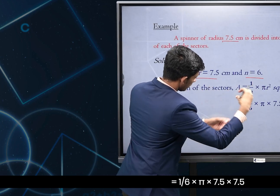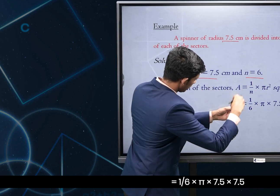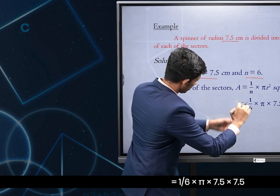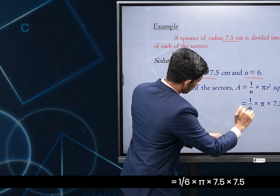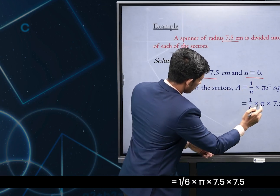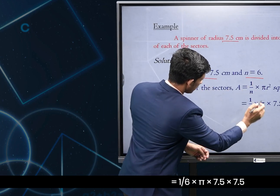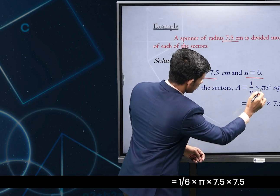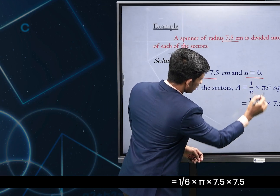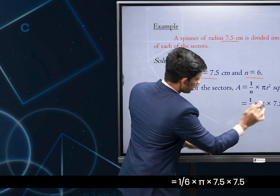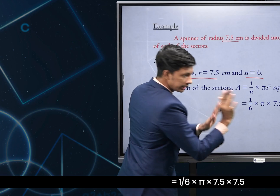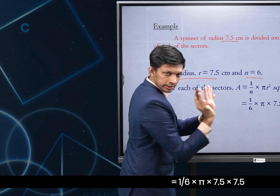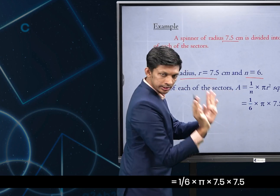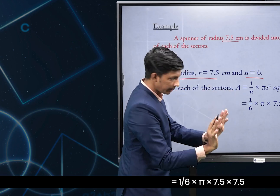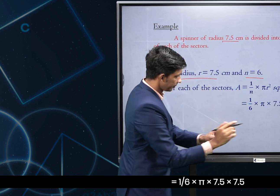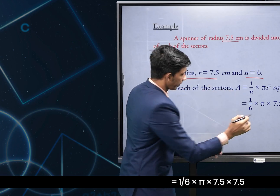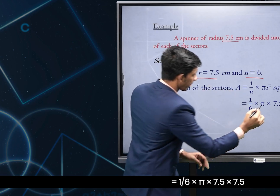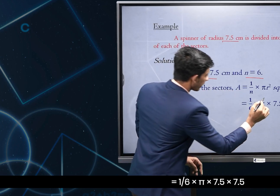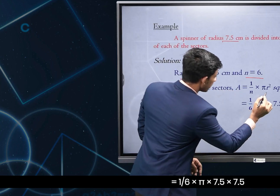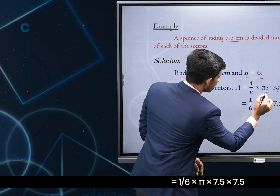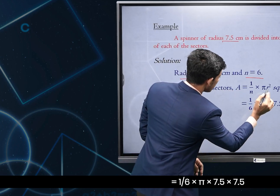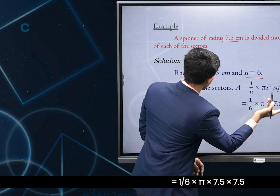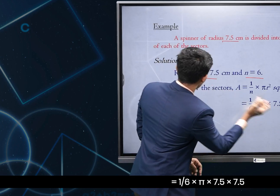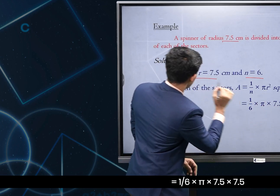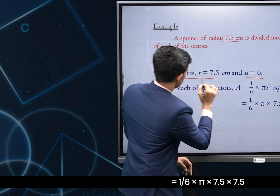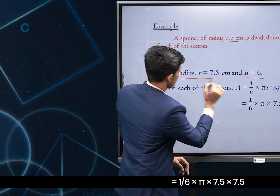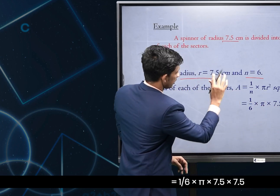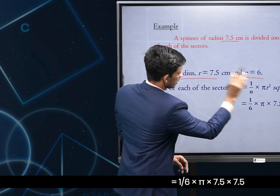பை பெருக்கல் 7.5